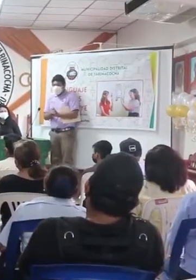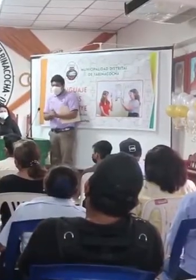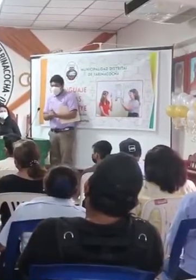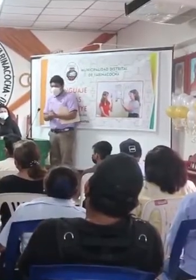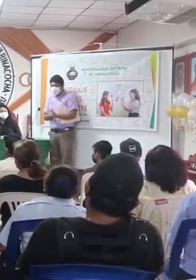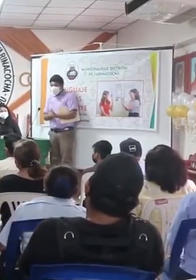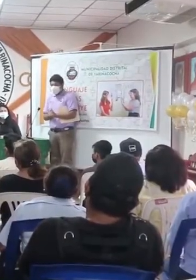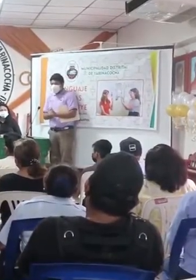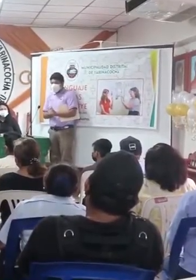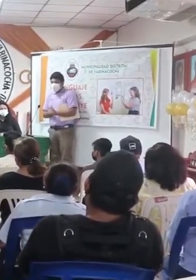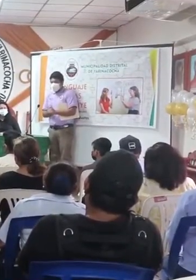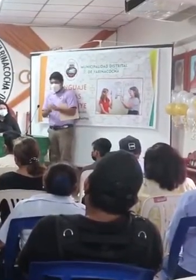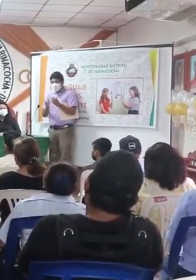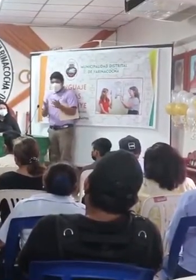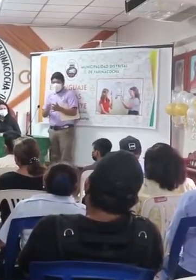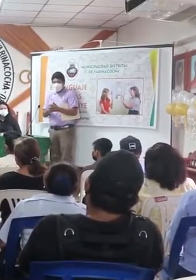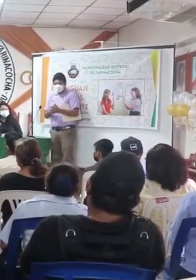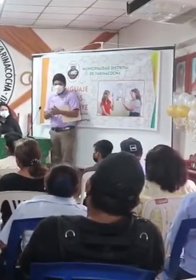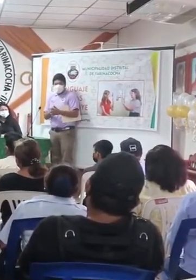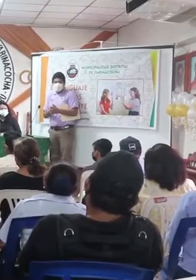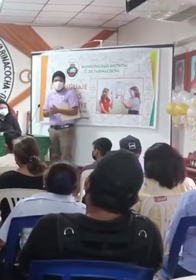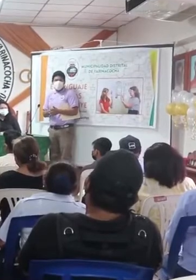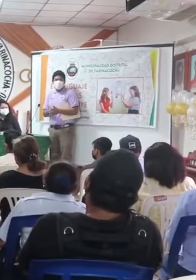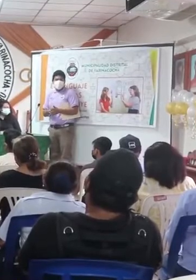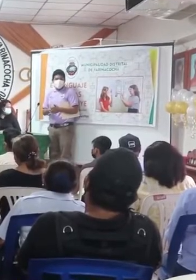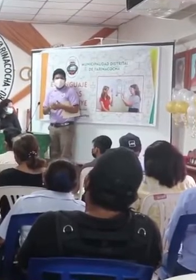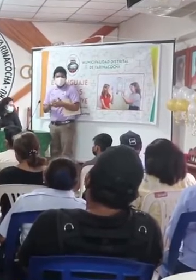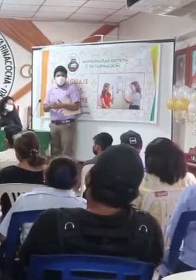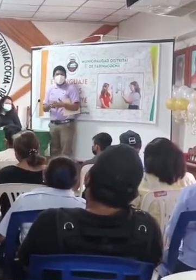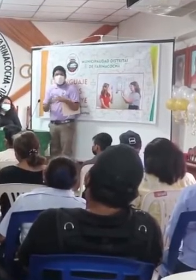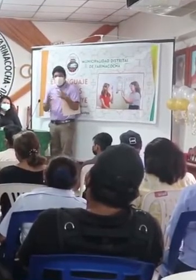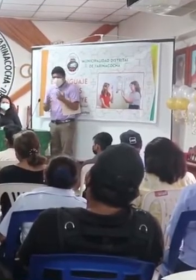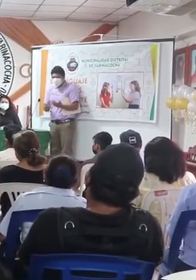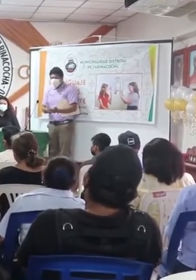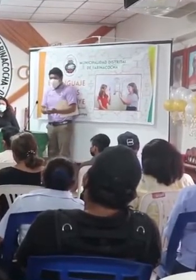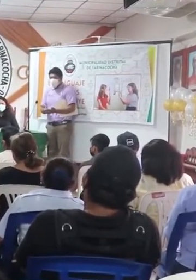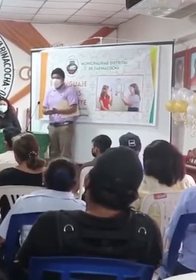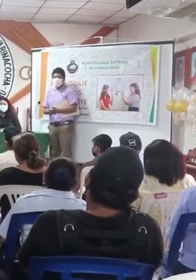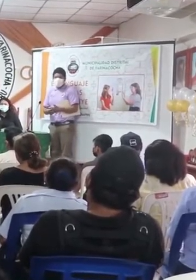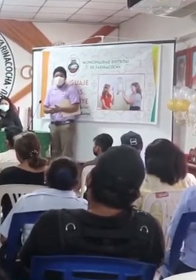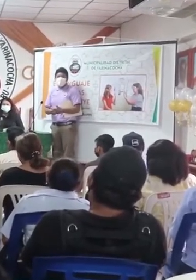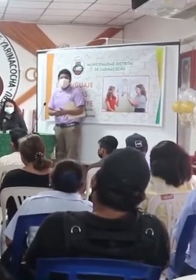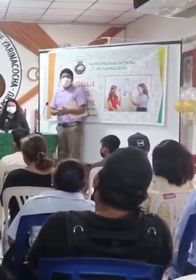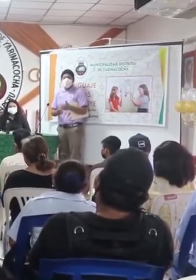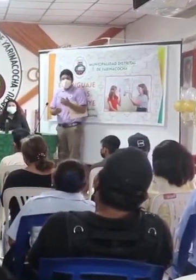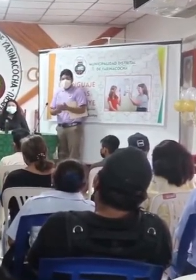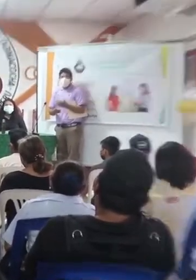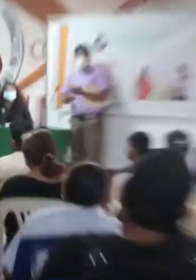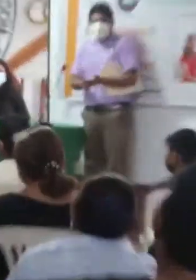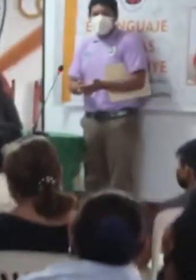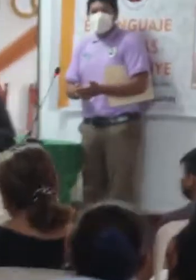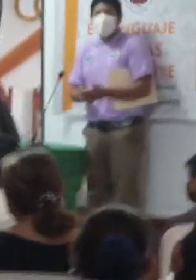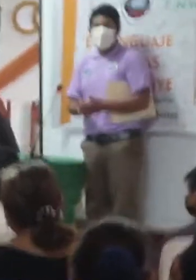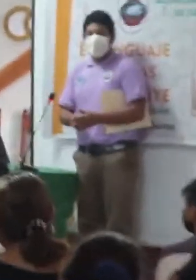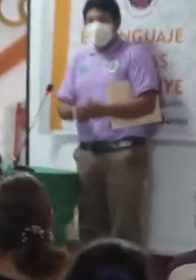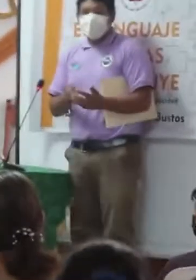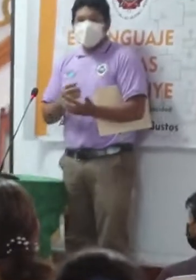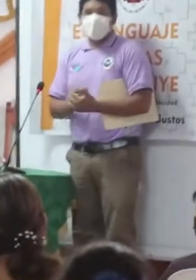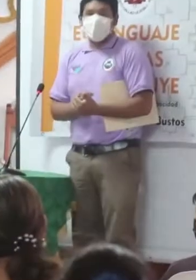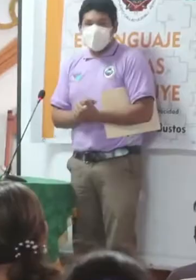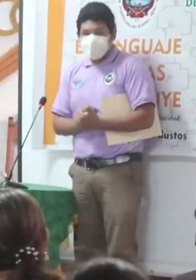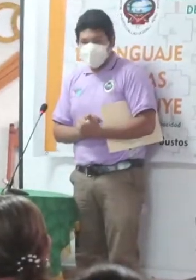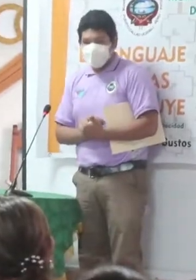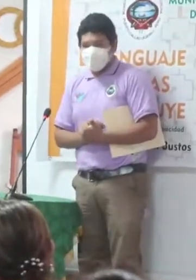Policía Municipal o la población en general puede brindar a esta población que es vulnerable y se le solicita la inclusión social ante todo.